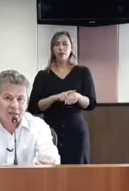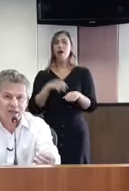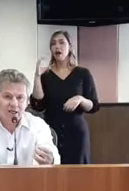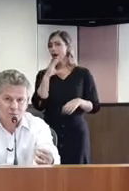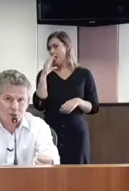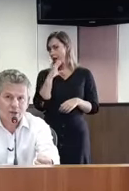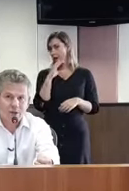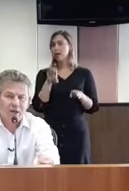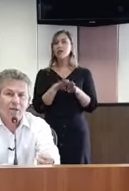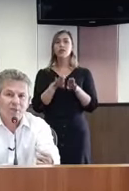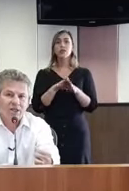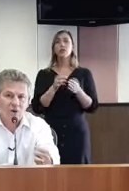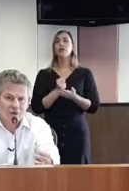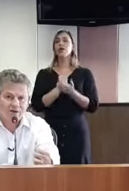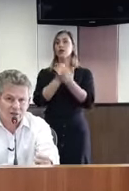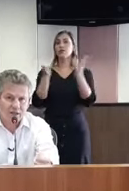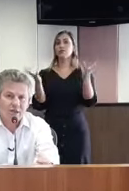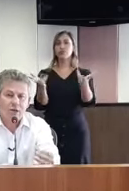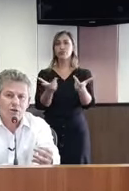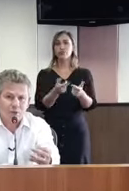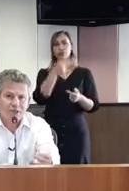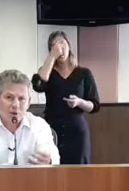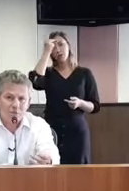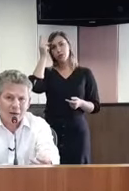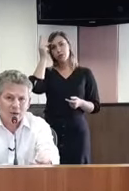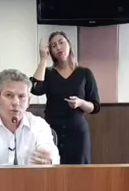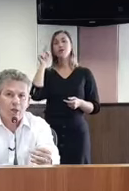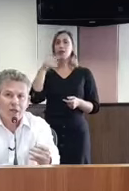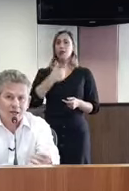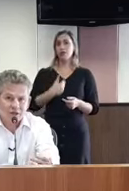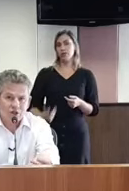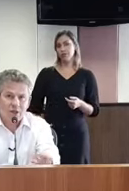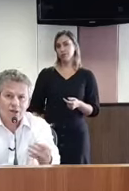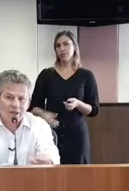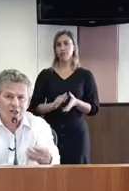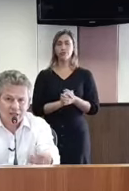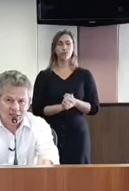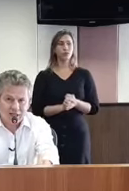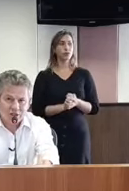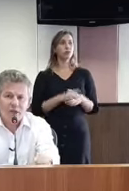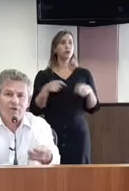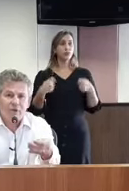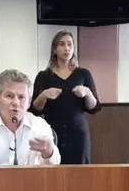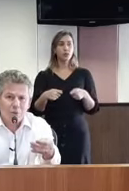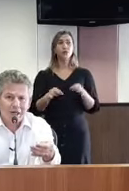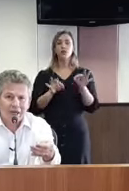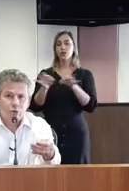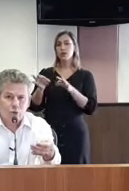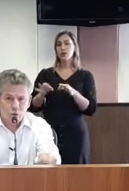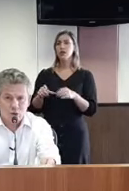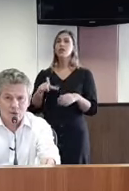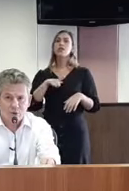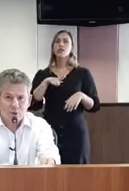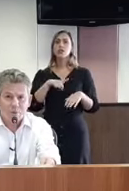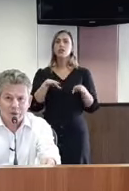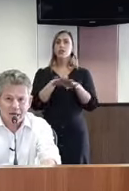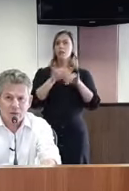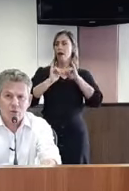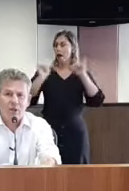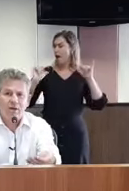para dar as respostas, para salvar vidas. E o principal impacto é este, ter agilidade. Vamos publicar tudo que